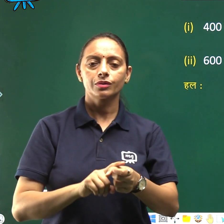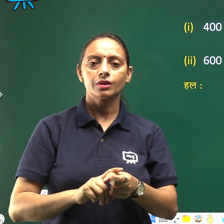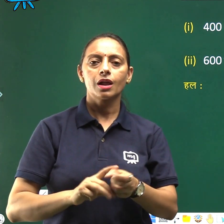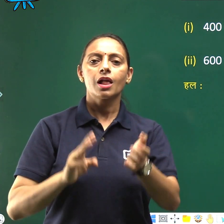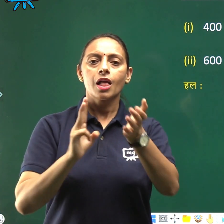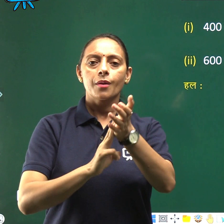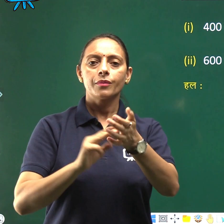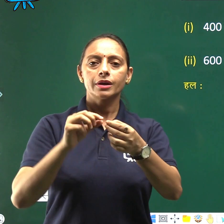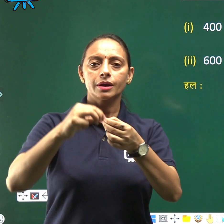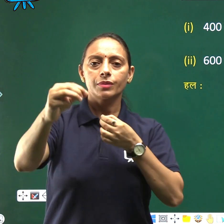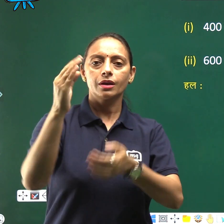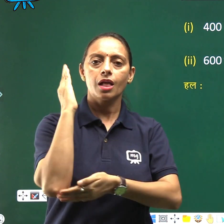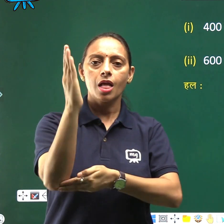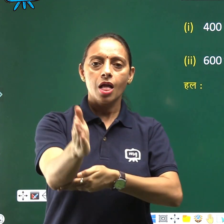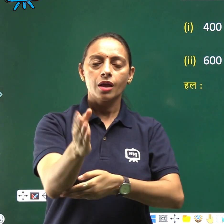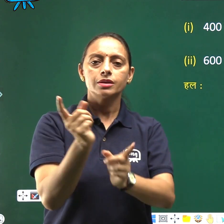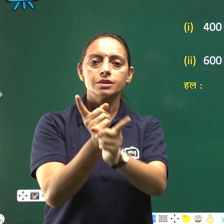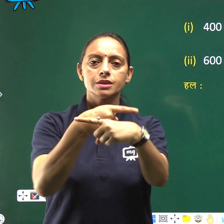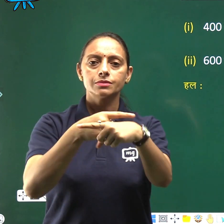मीटर में बदलिए।